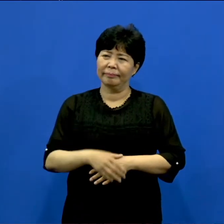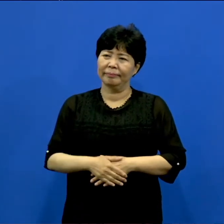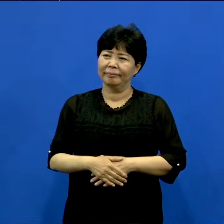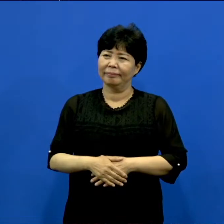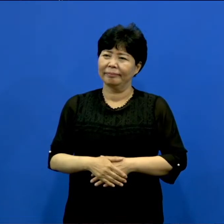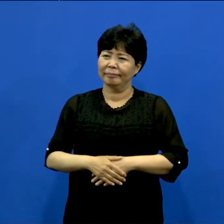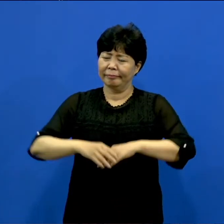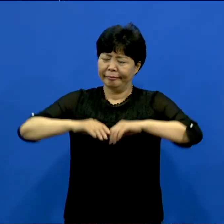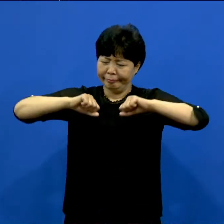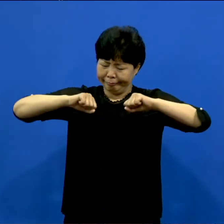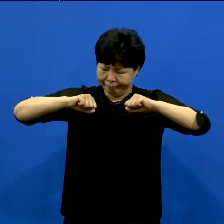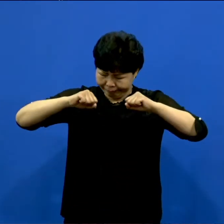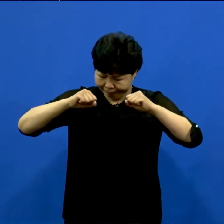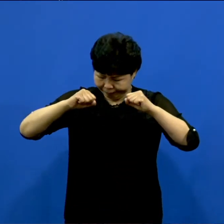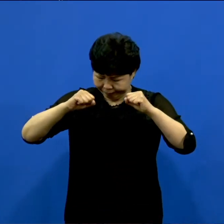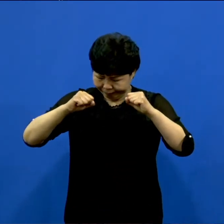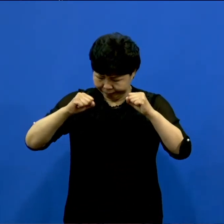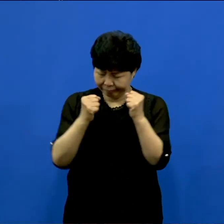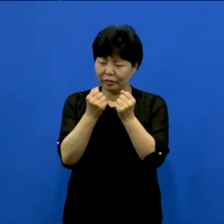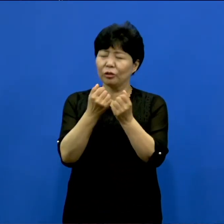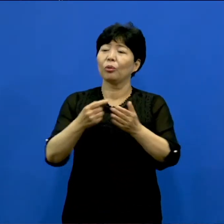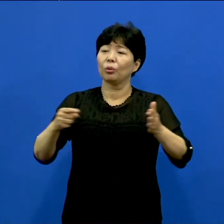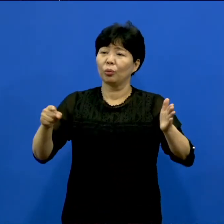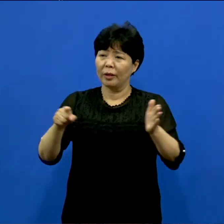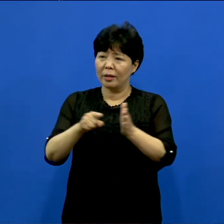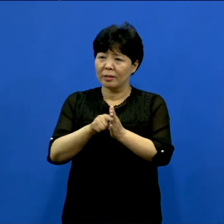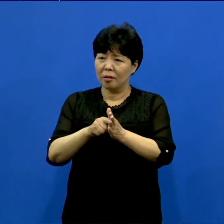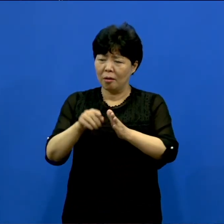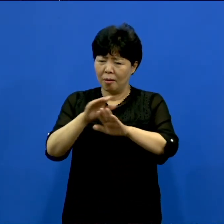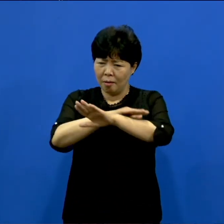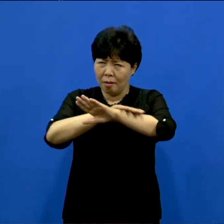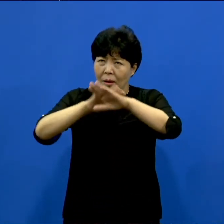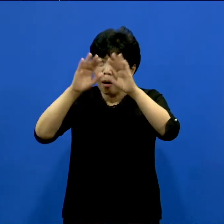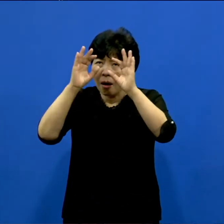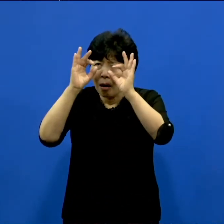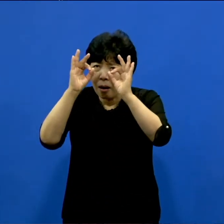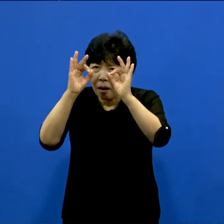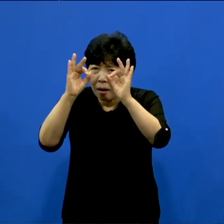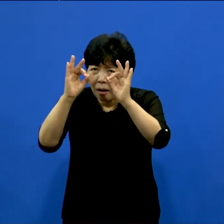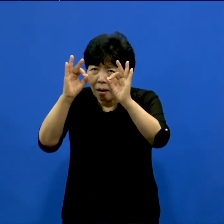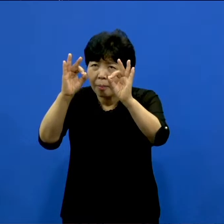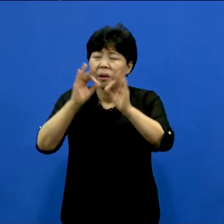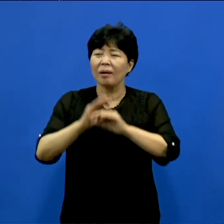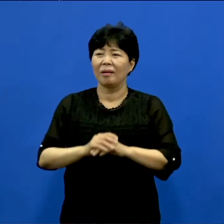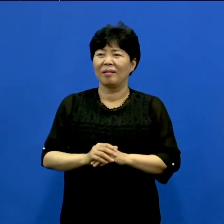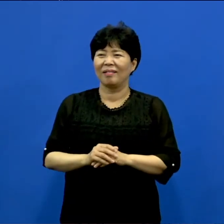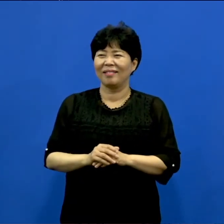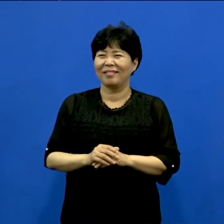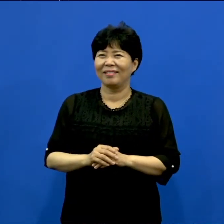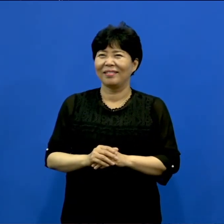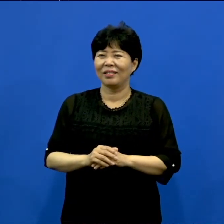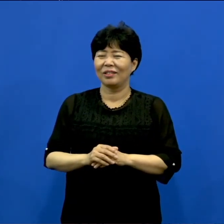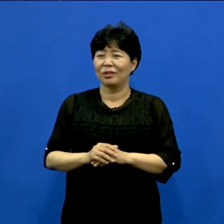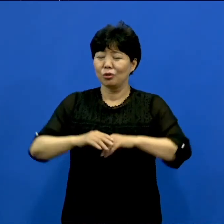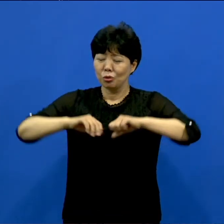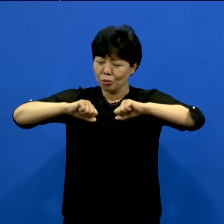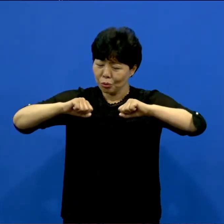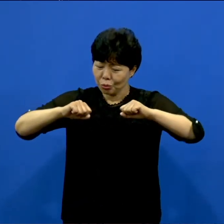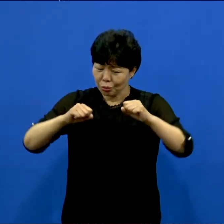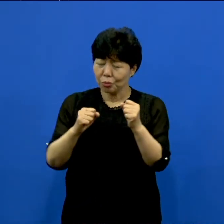순종하려고 듣는 게 경청이에요. 열심히 듣는 게 경청이 아니고 순종하려고 듣는 게